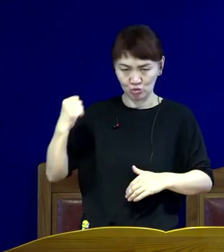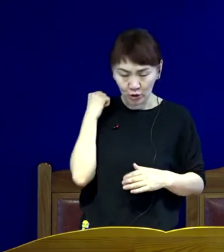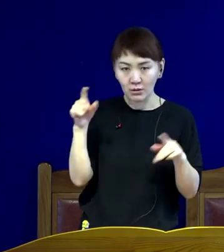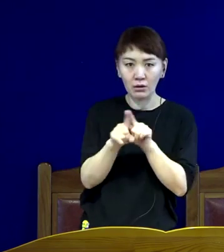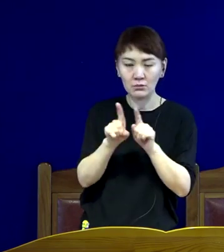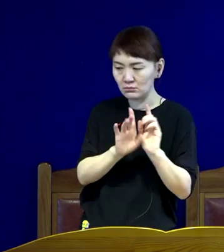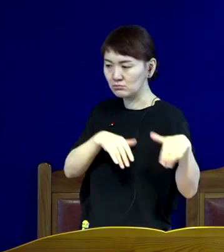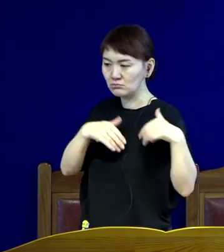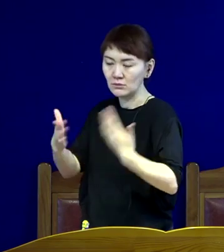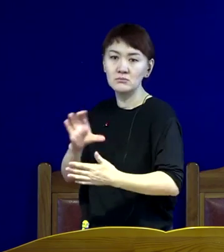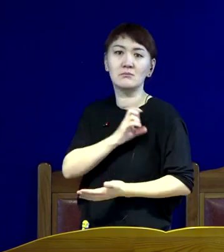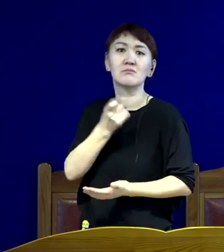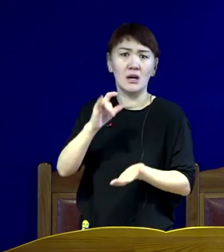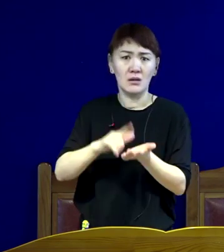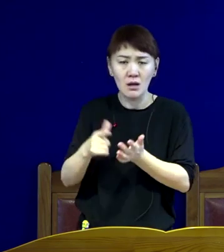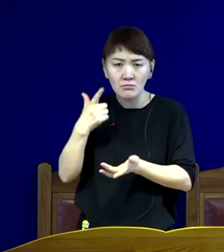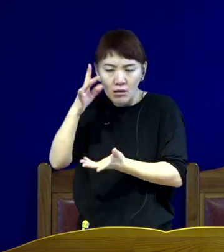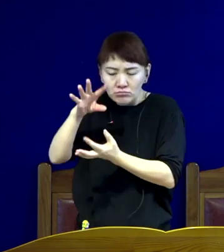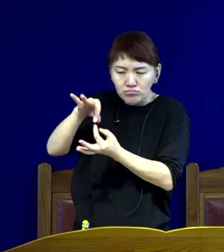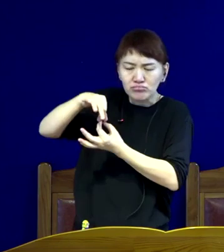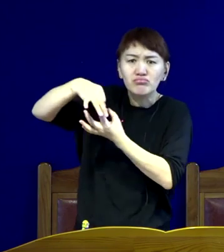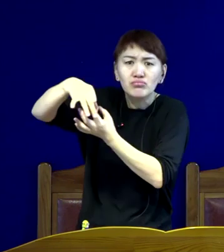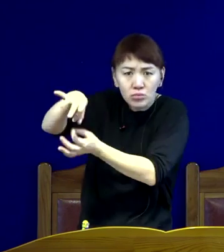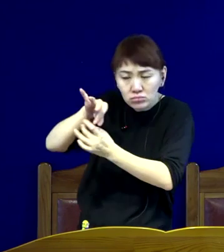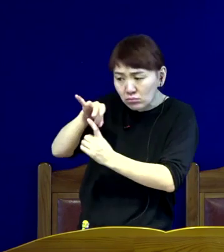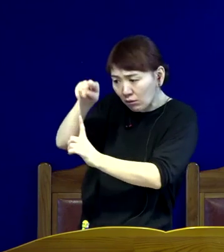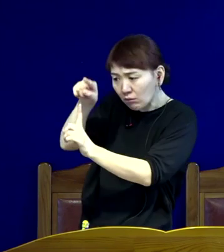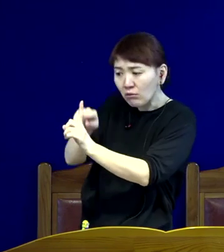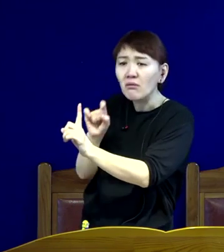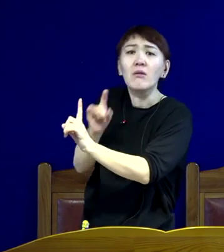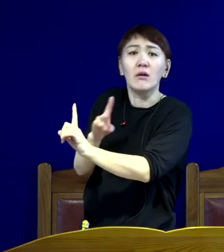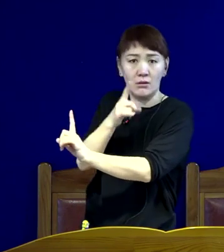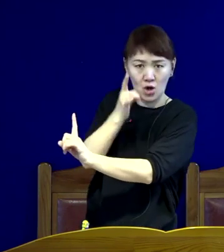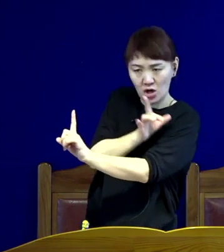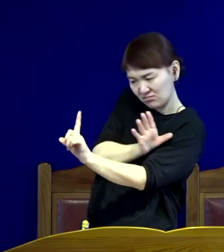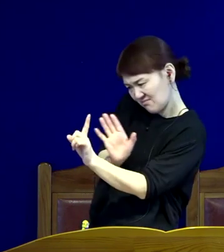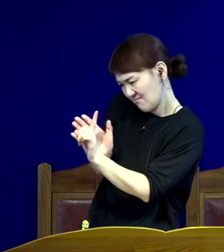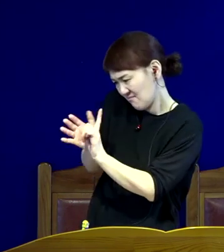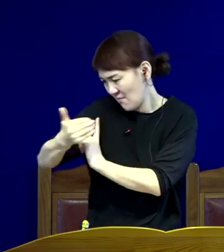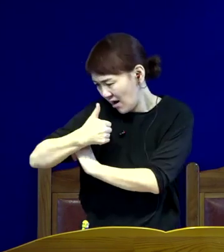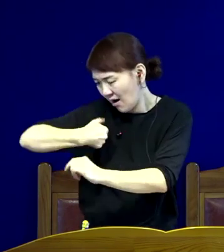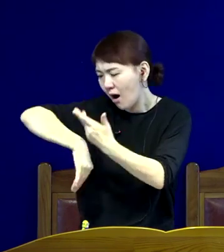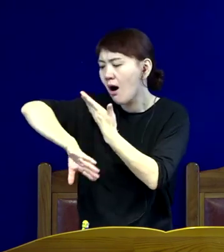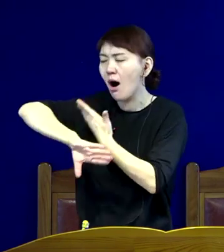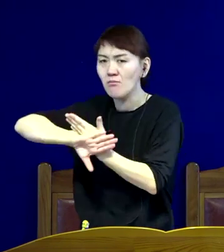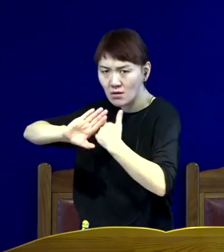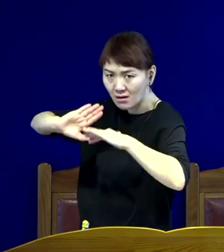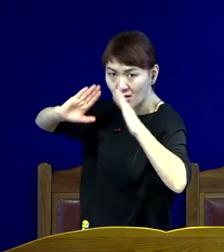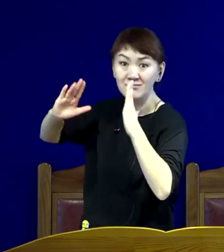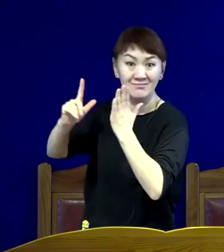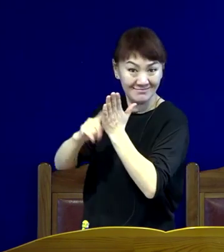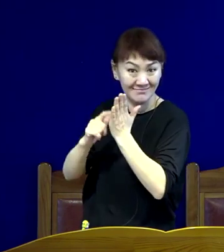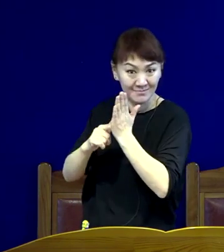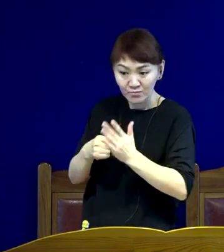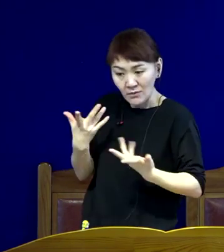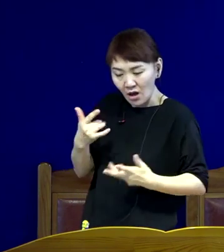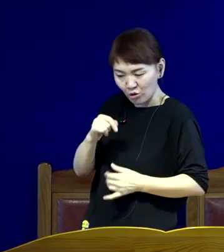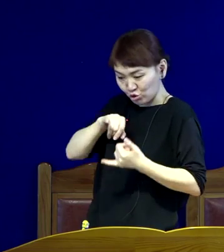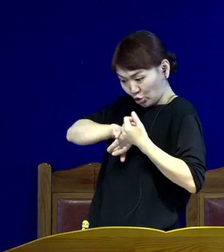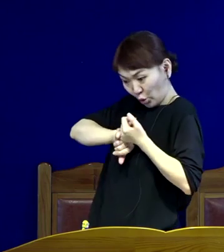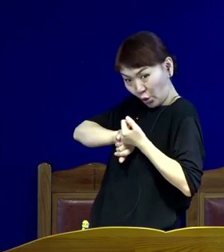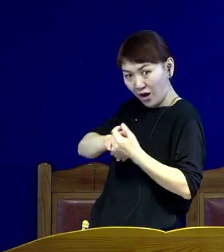дараа уучраас хамгаалж өгч сахиж өгч яхасгүй. Тийм ихнэр нөхрийнхөө хайраар дамжуулаад